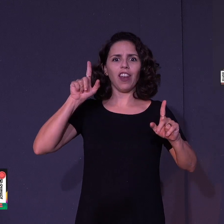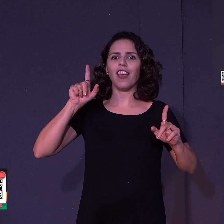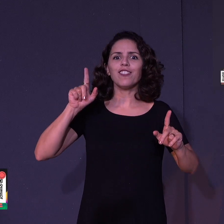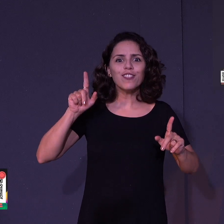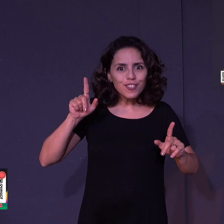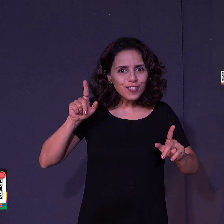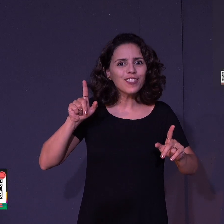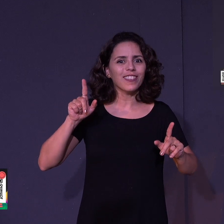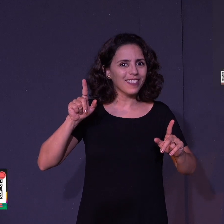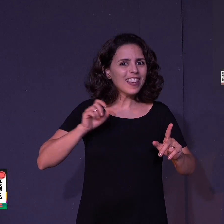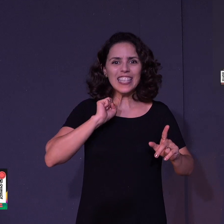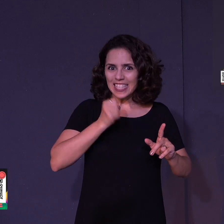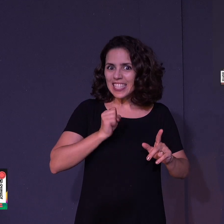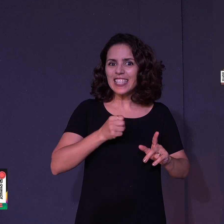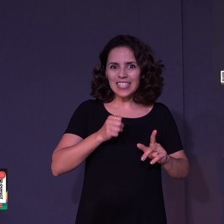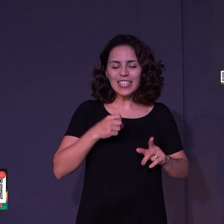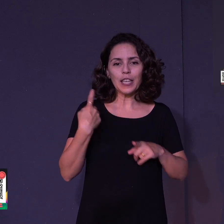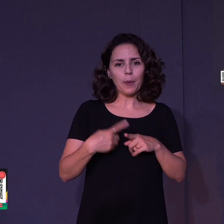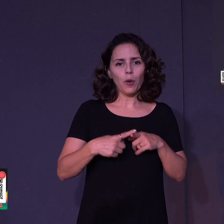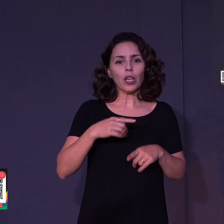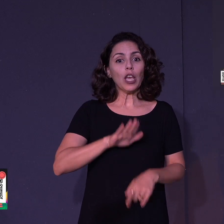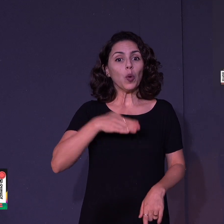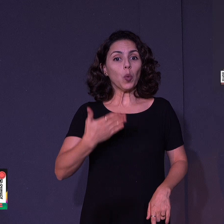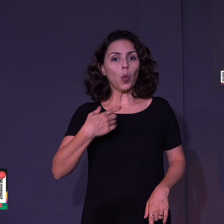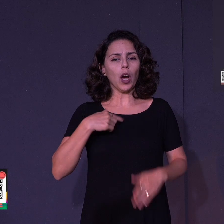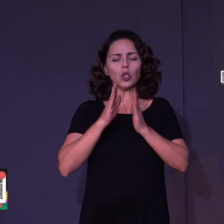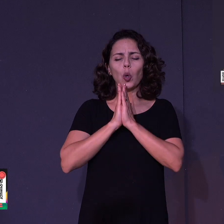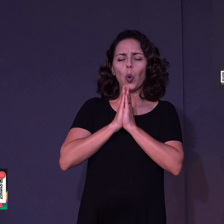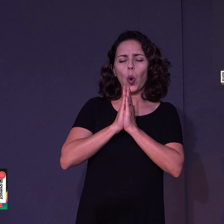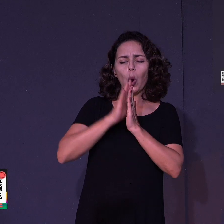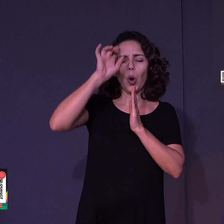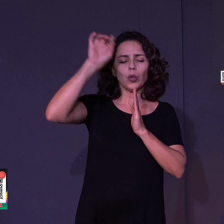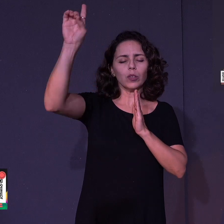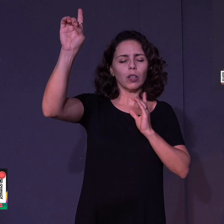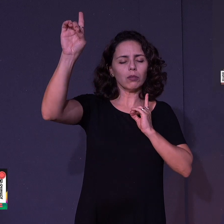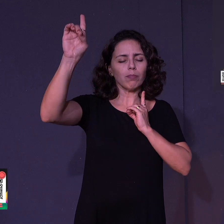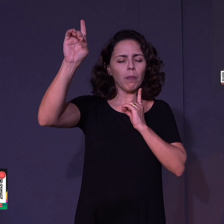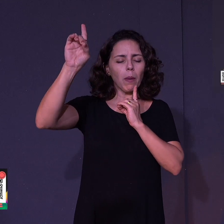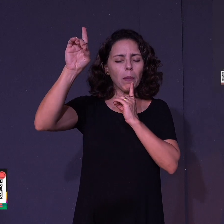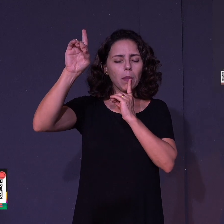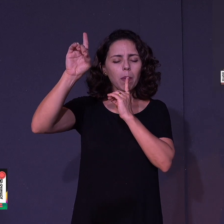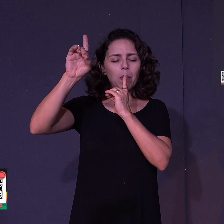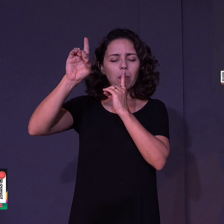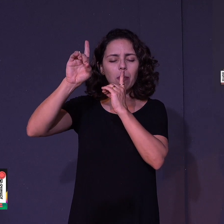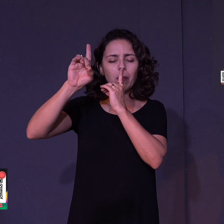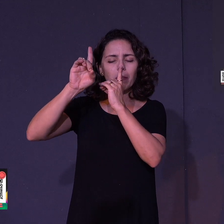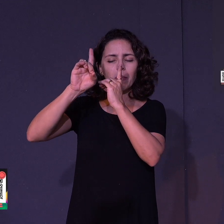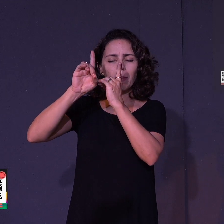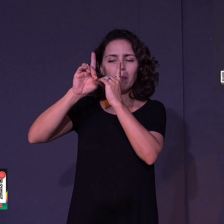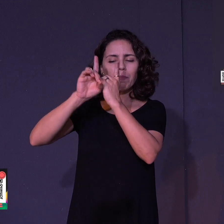e a aproximação gera um socorro imediato, uma solução, um consolo ou um livramento de